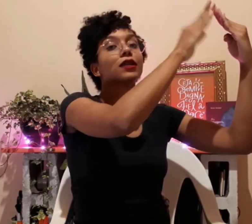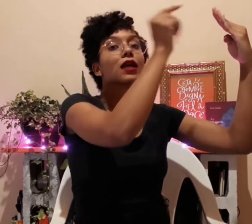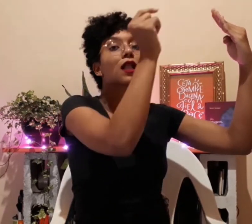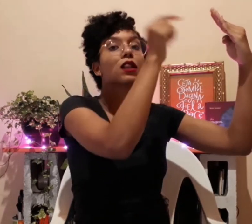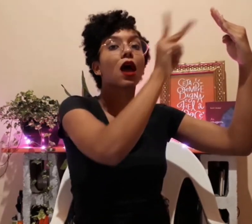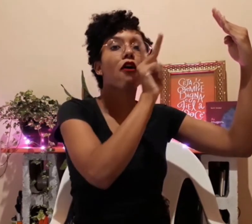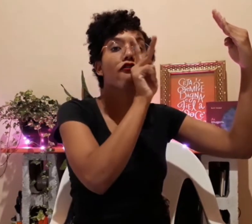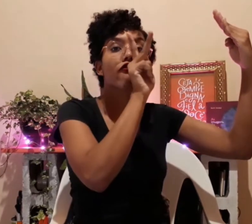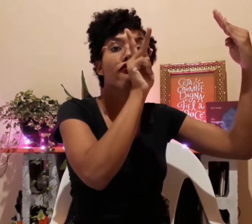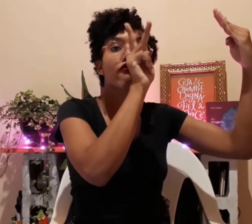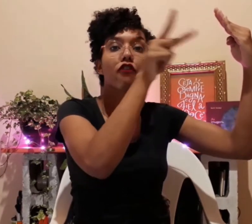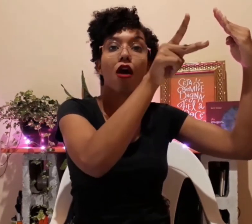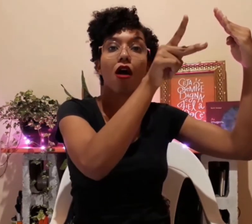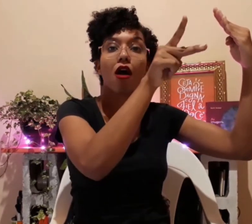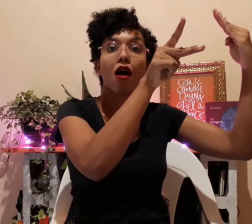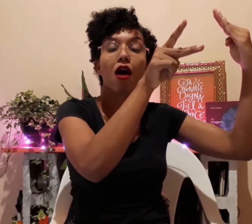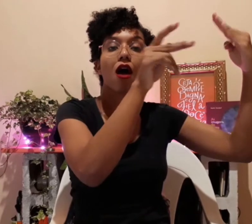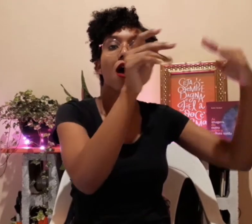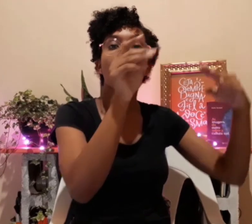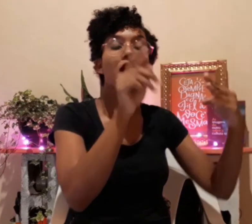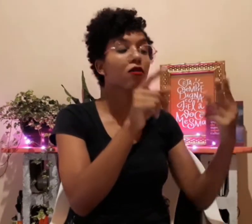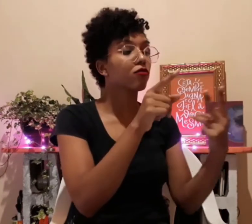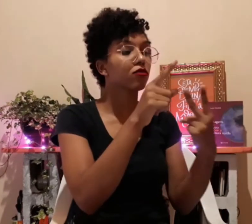E a casa continua firme e forte.